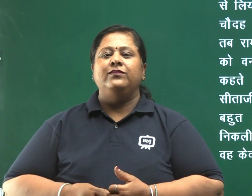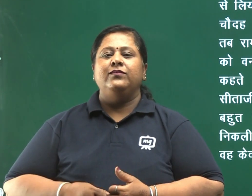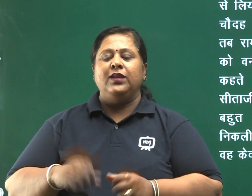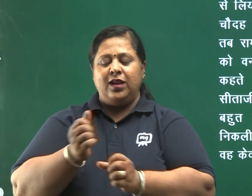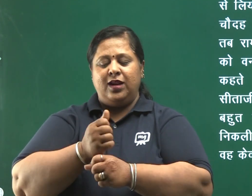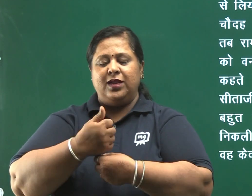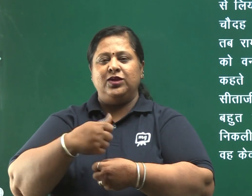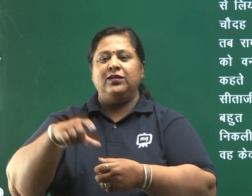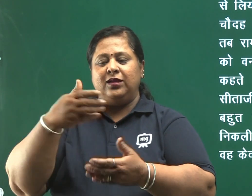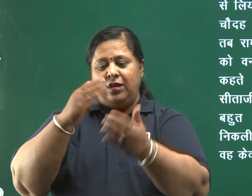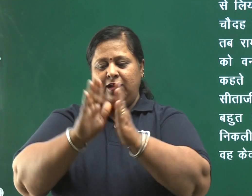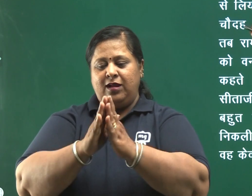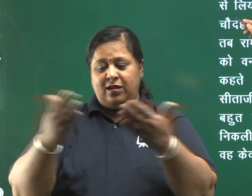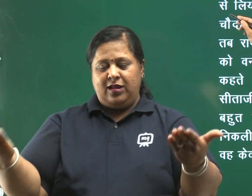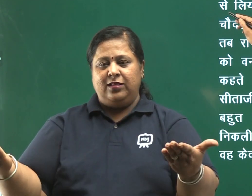रचित ग्रंथ